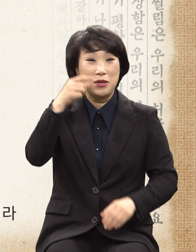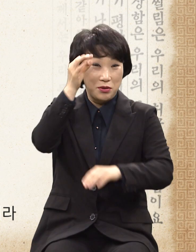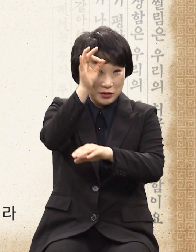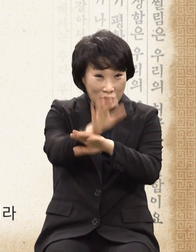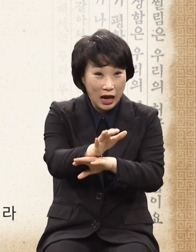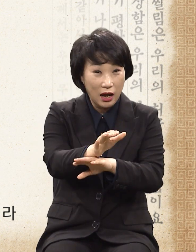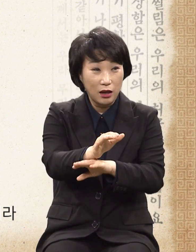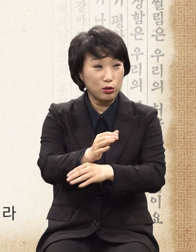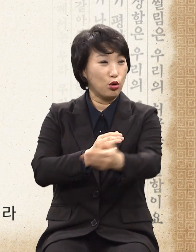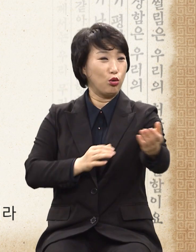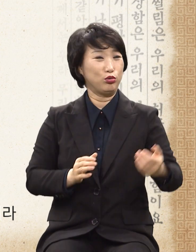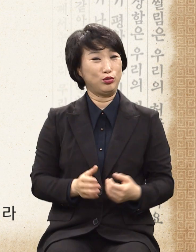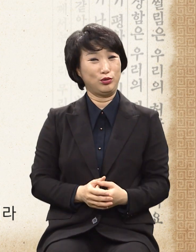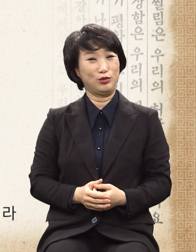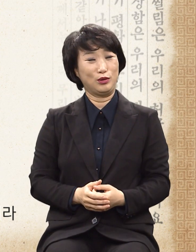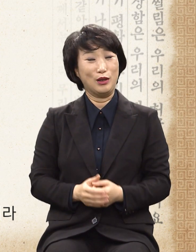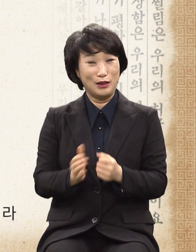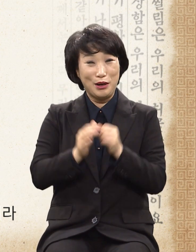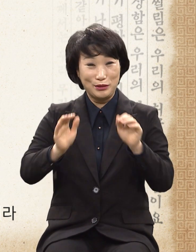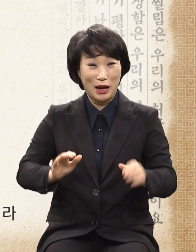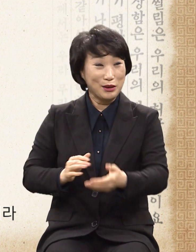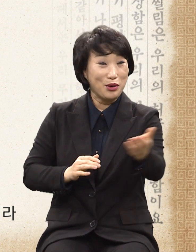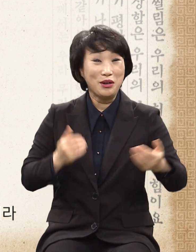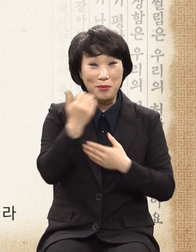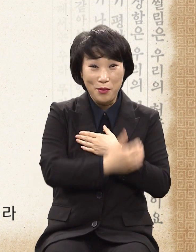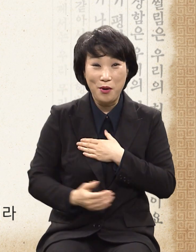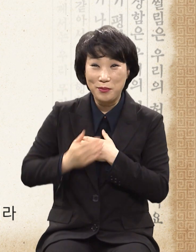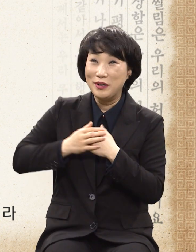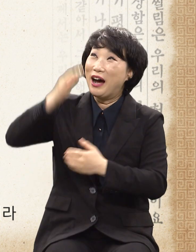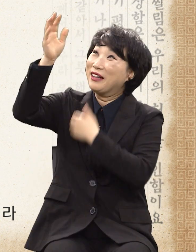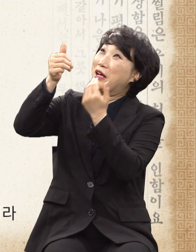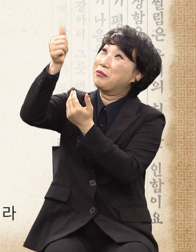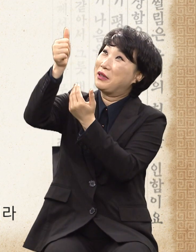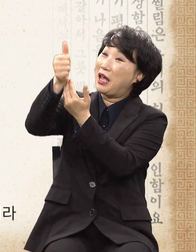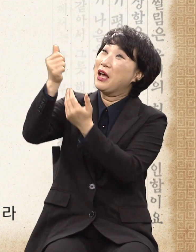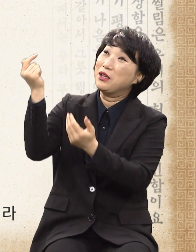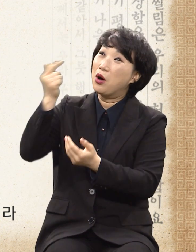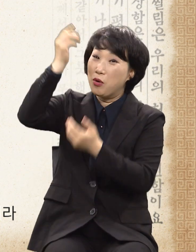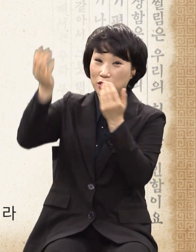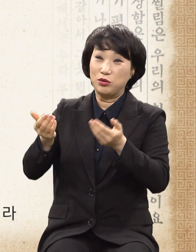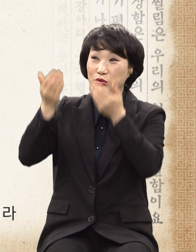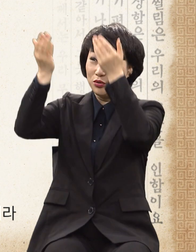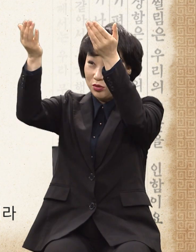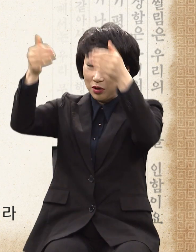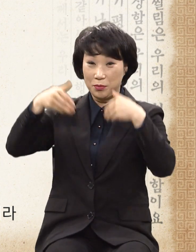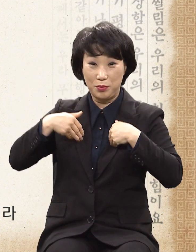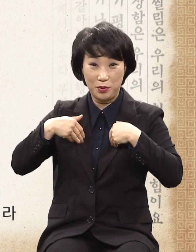값으로 산 것이 되었으니 그런즉 너희 몸으로 하나님께 영광을